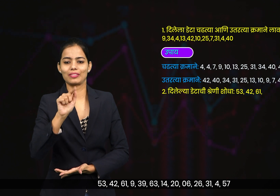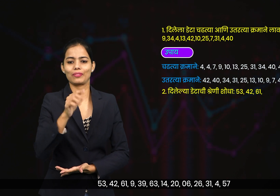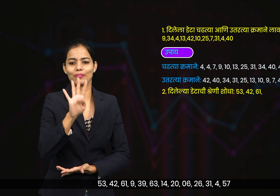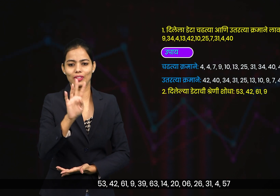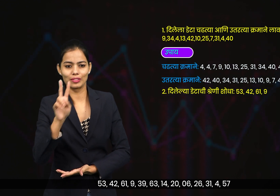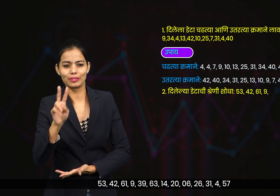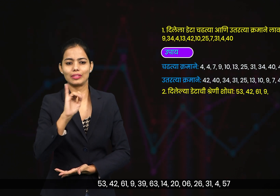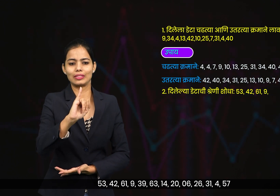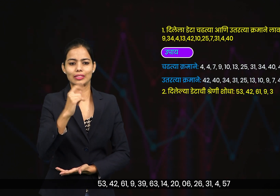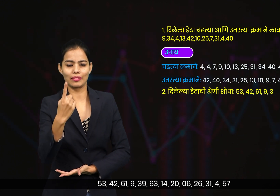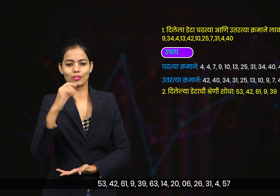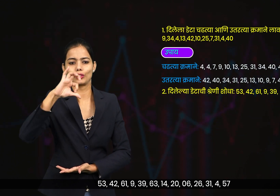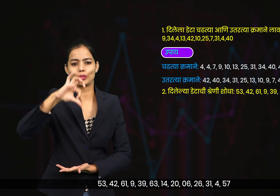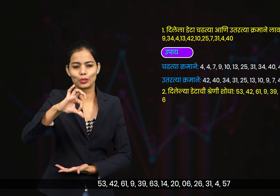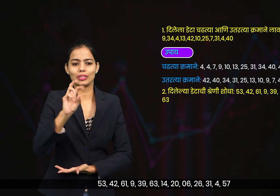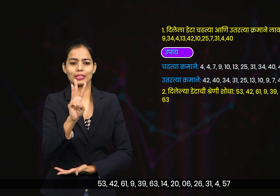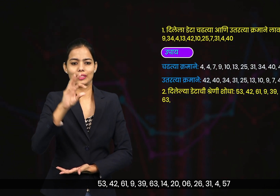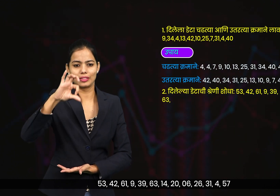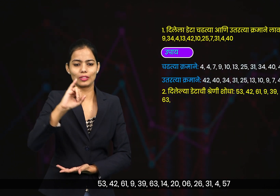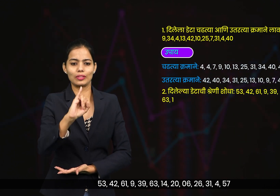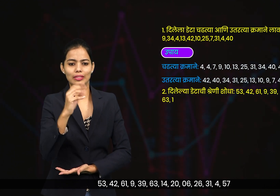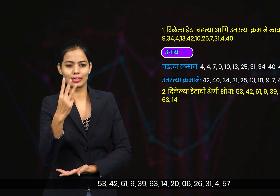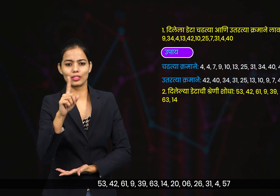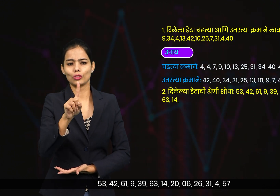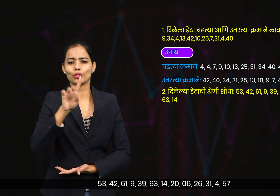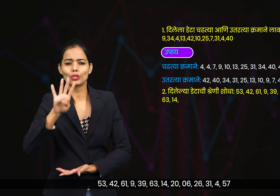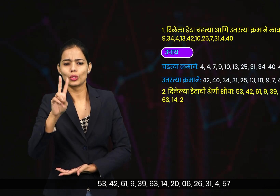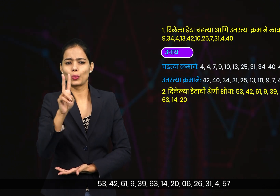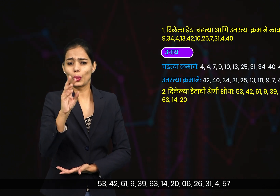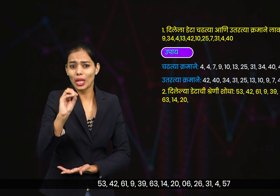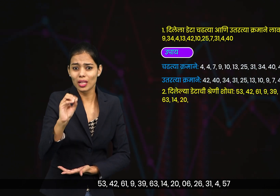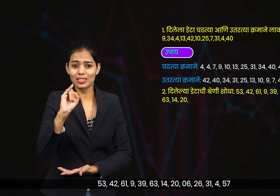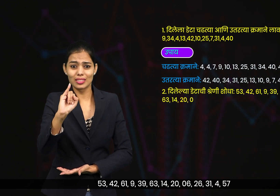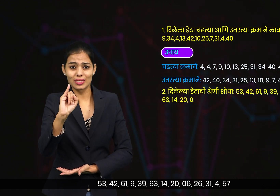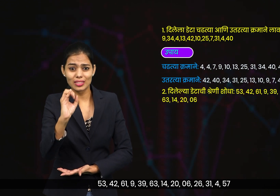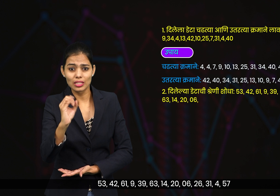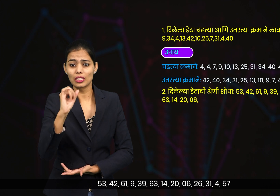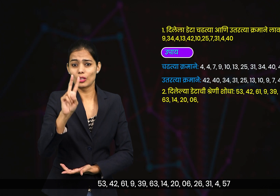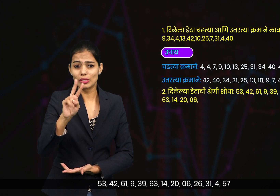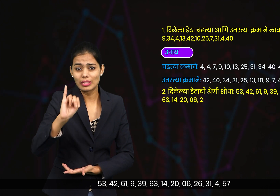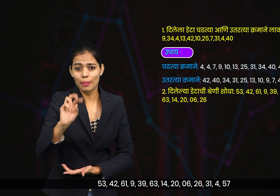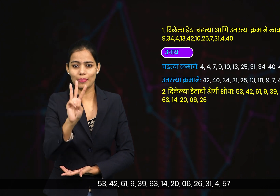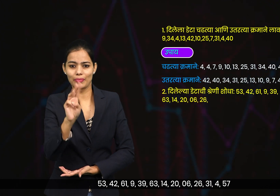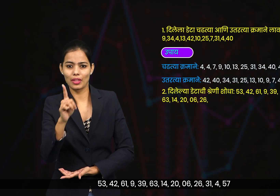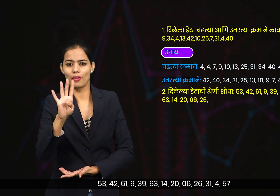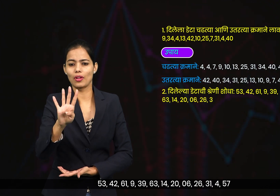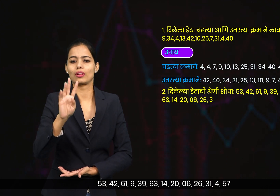53, 42, 61, 9, 39, 63, 14, 20, 6,